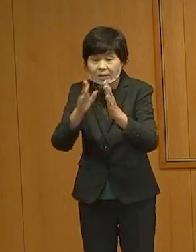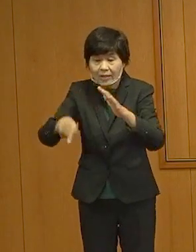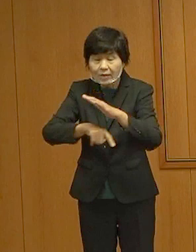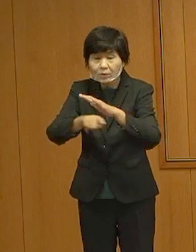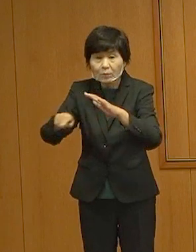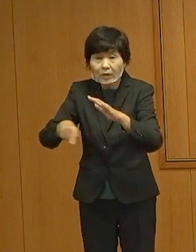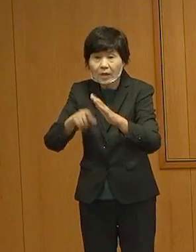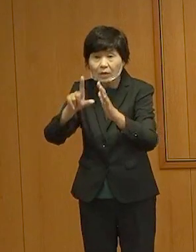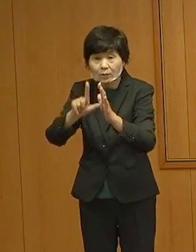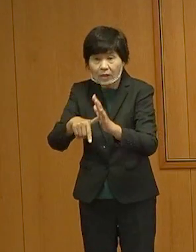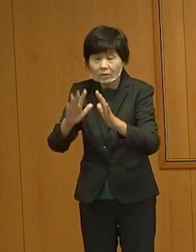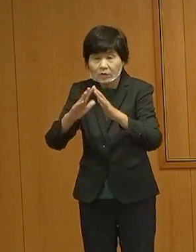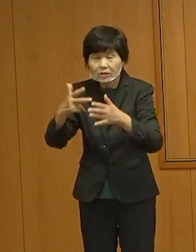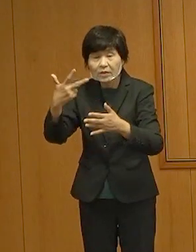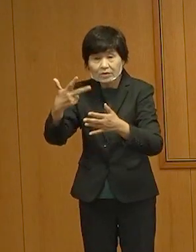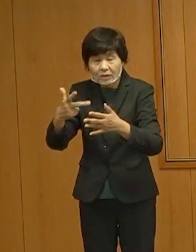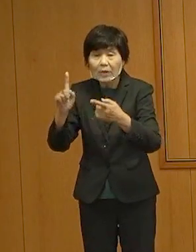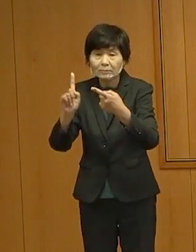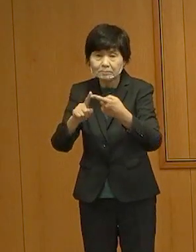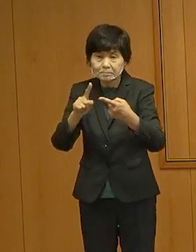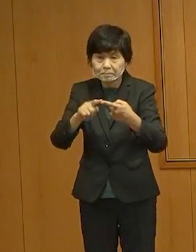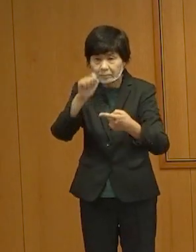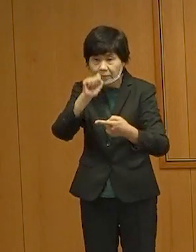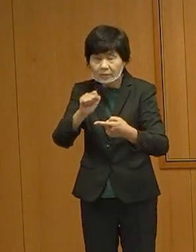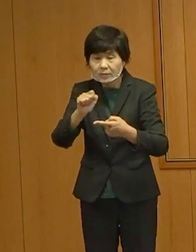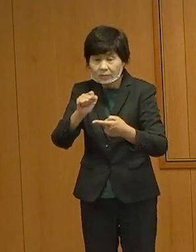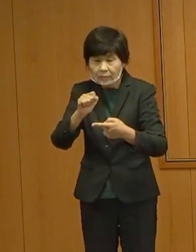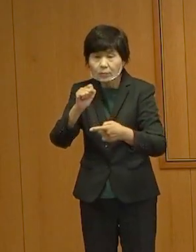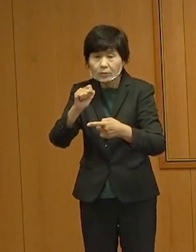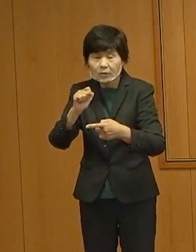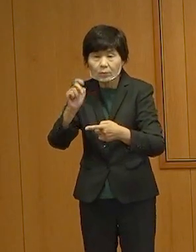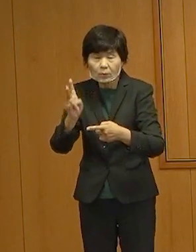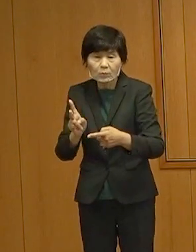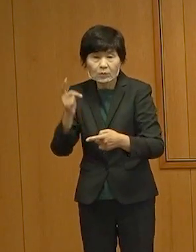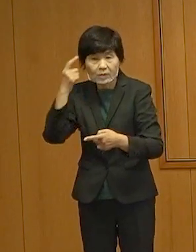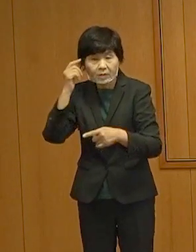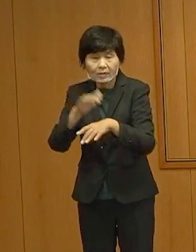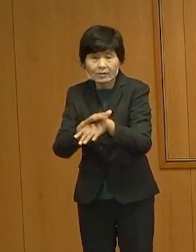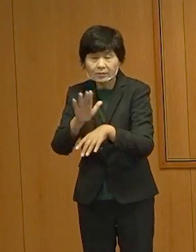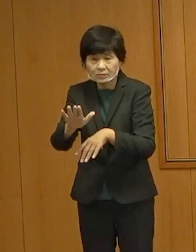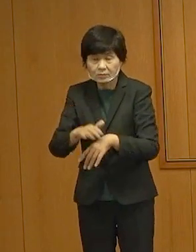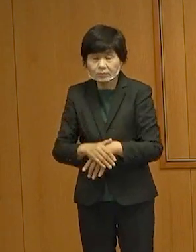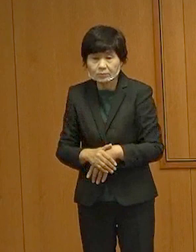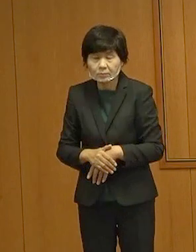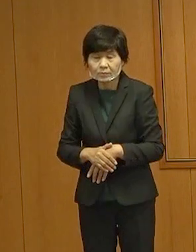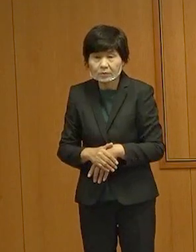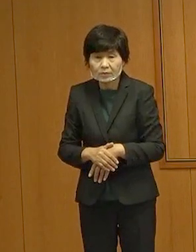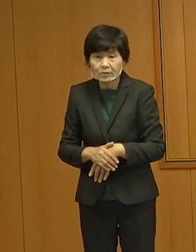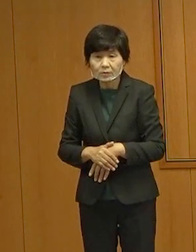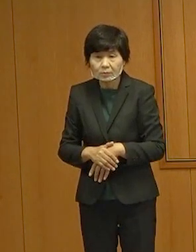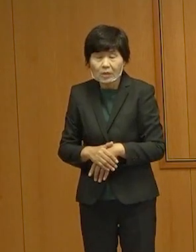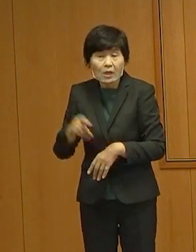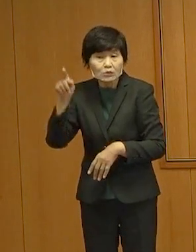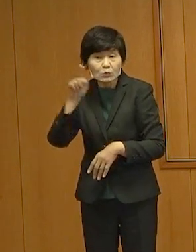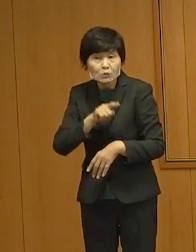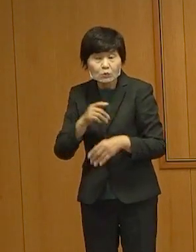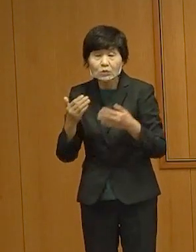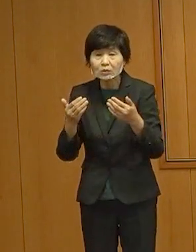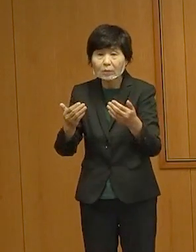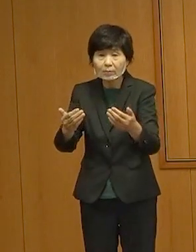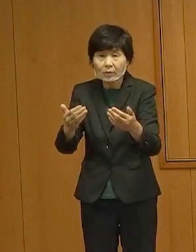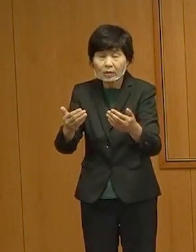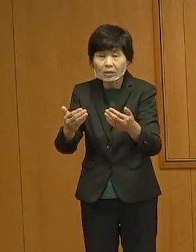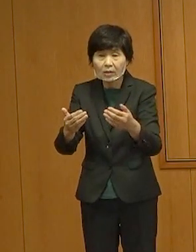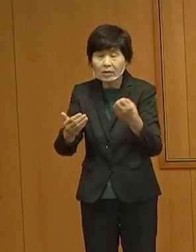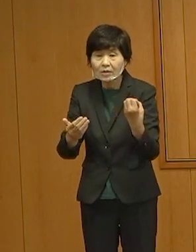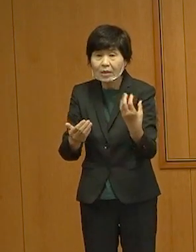で要請がありましたので、それに応えていくと、うまくいけばですね、令和